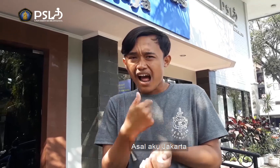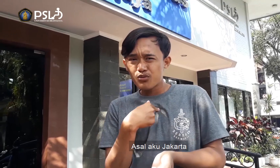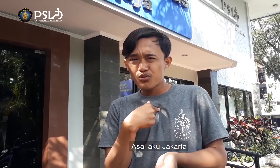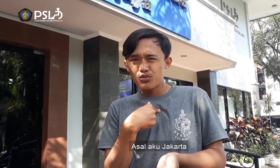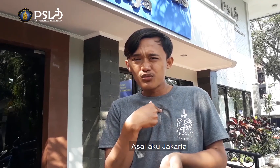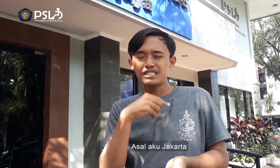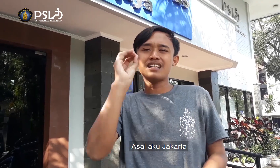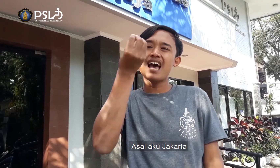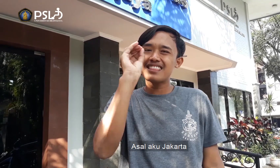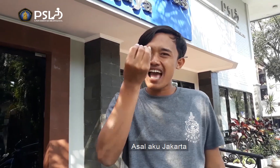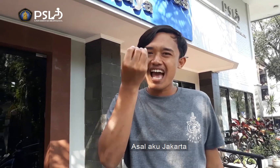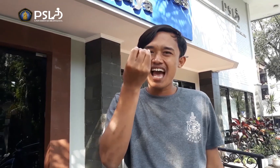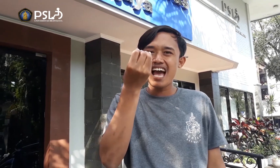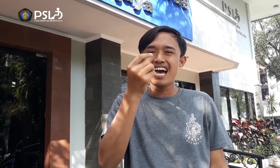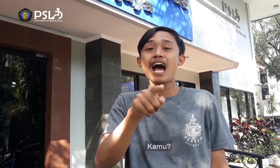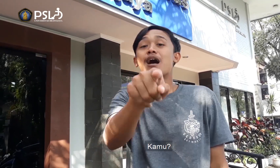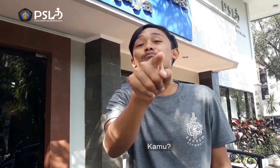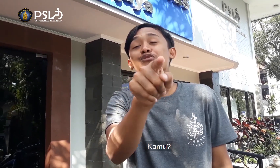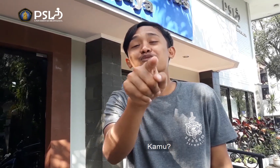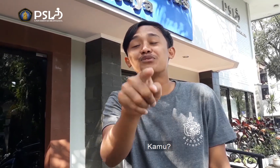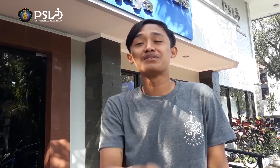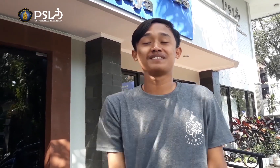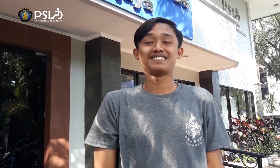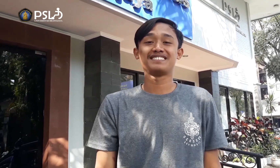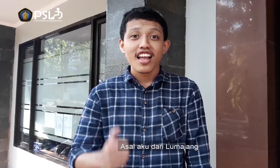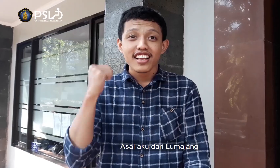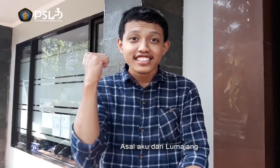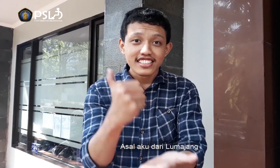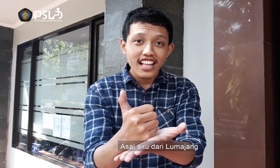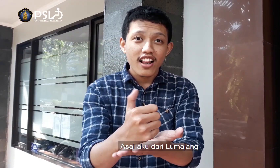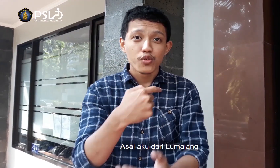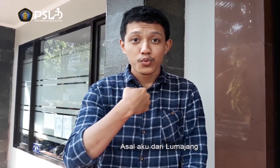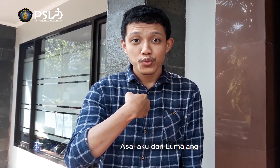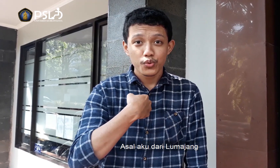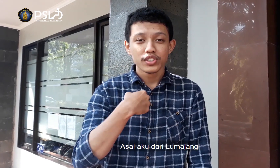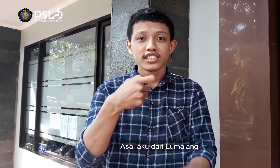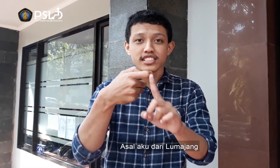Asal aku Jakarta. Kamu? Asal aku dari